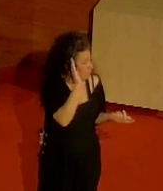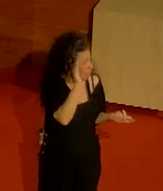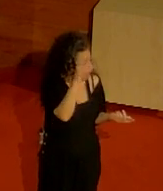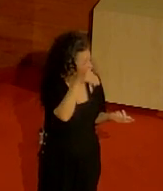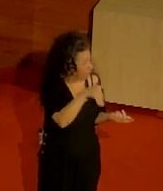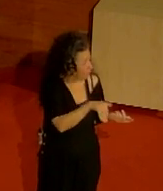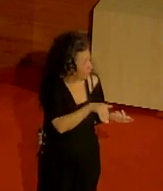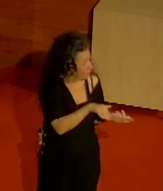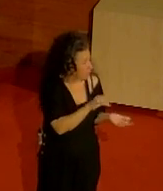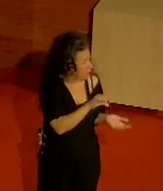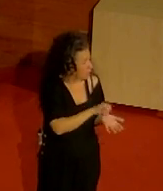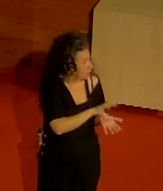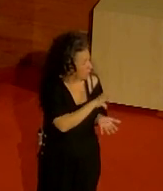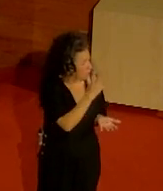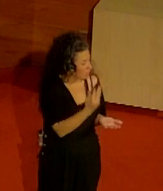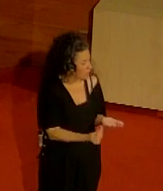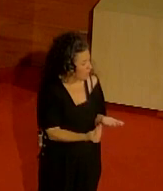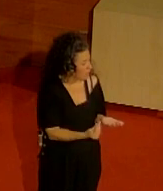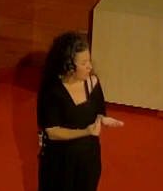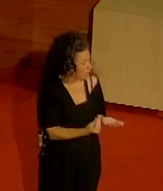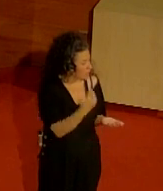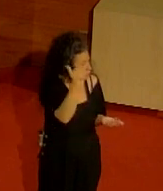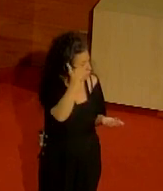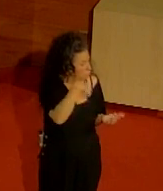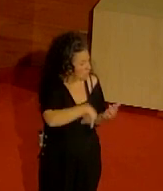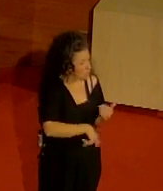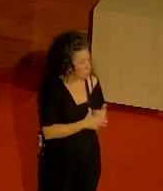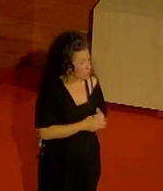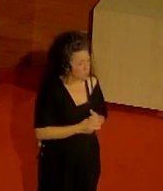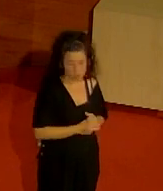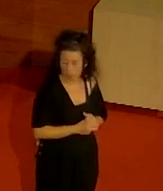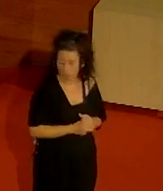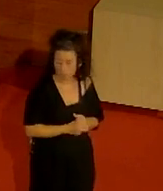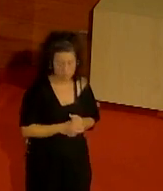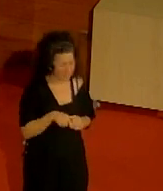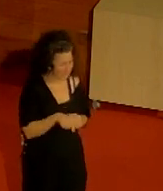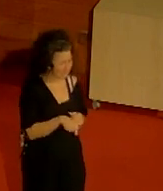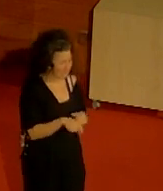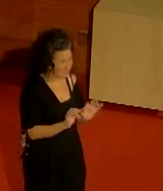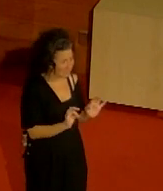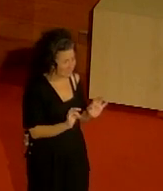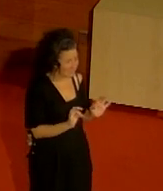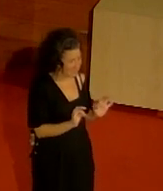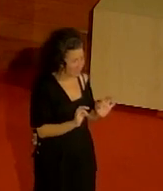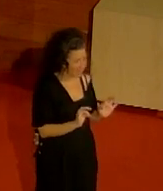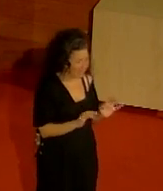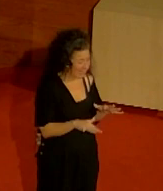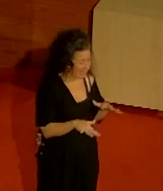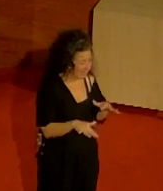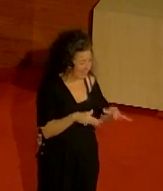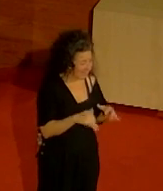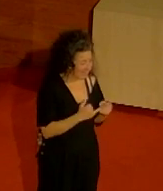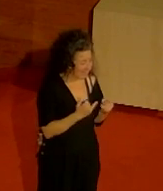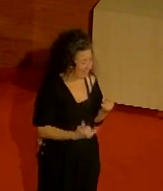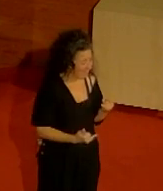Sur, que son de las peores crisis que hay en